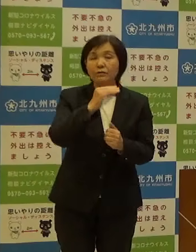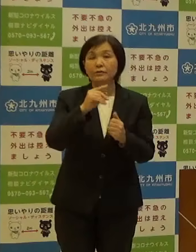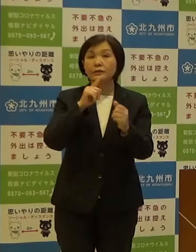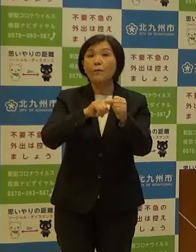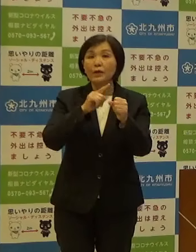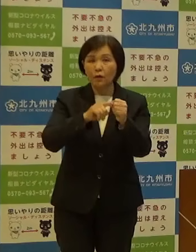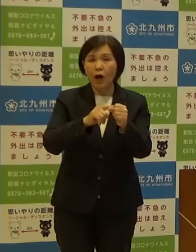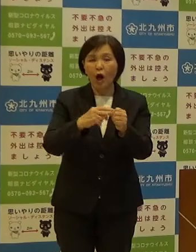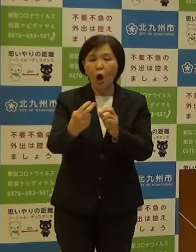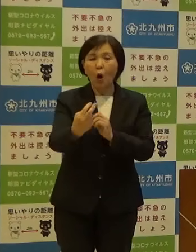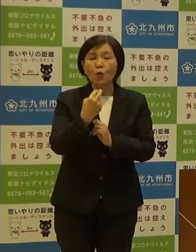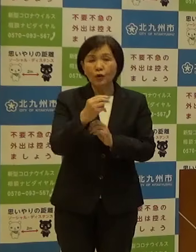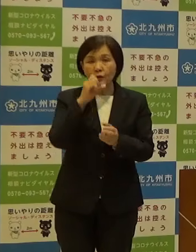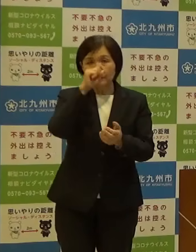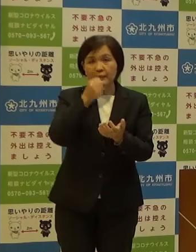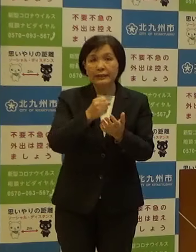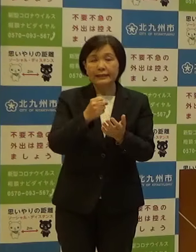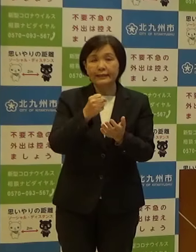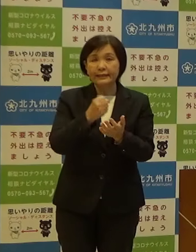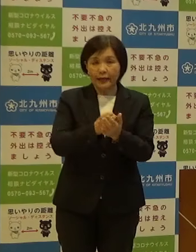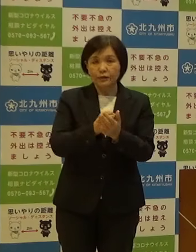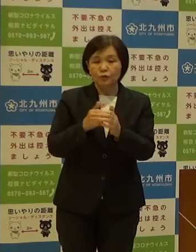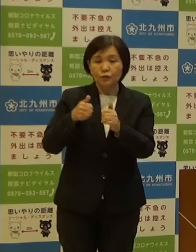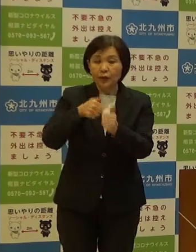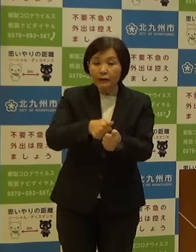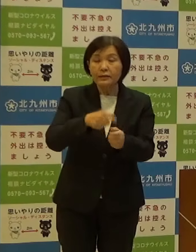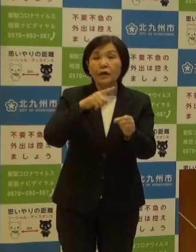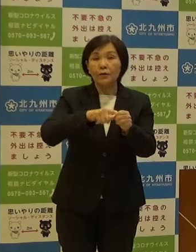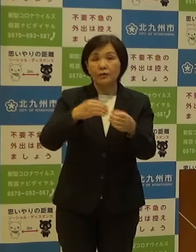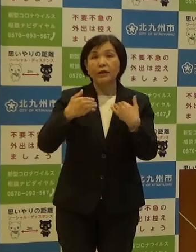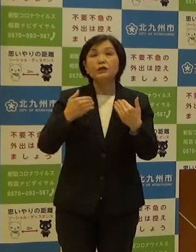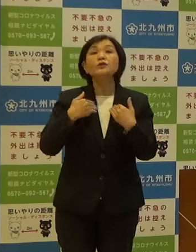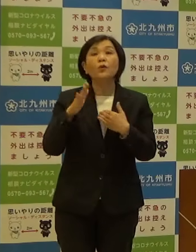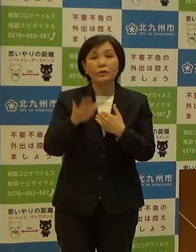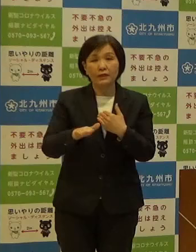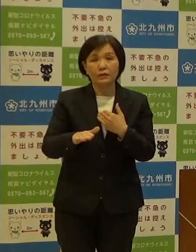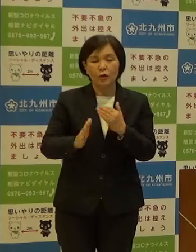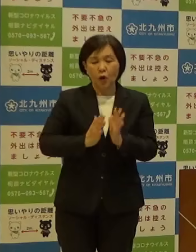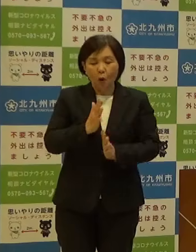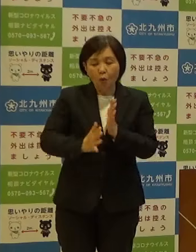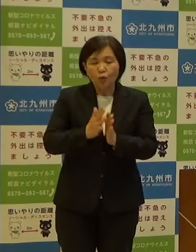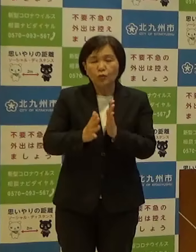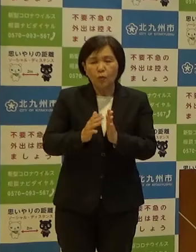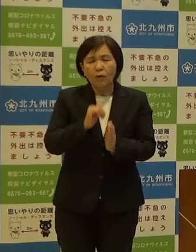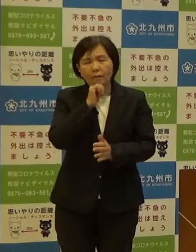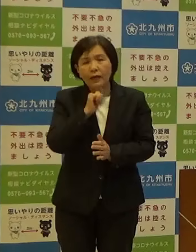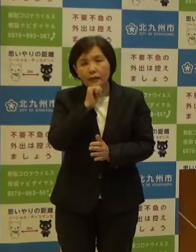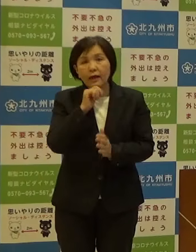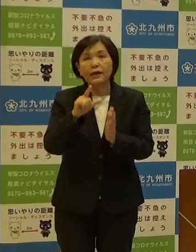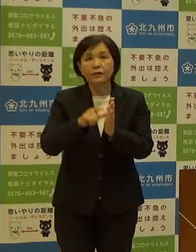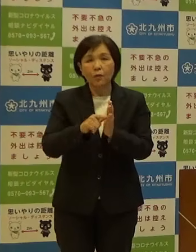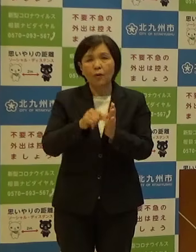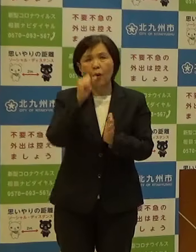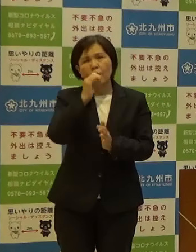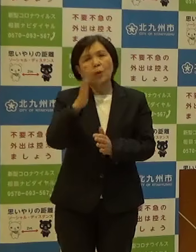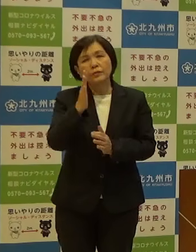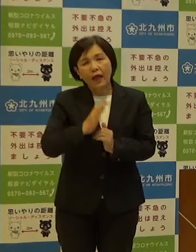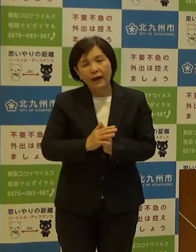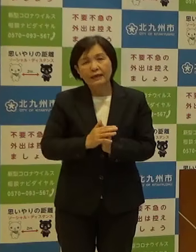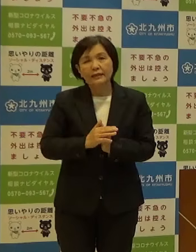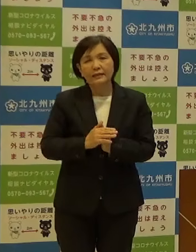非常に重要なことであります。したがいまして、運動不足になると良くない、睡眠をしっかりと